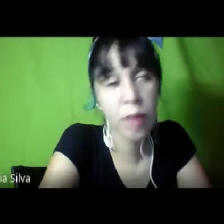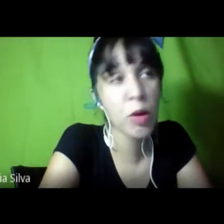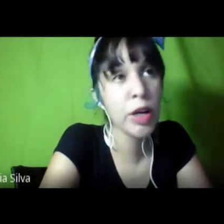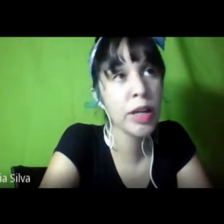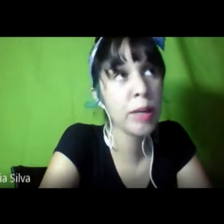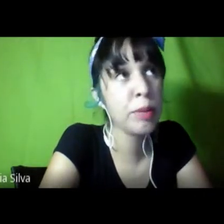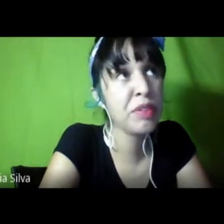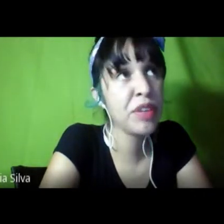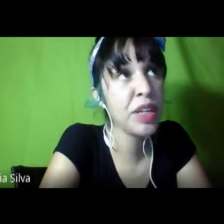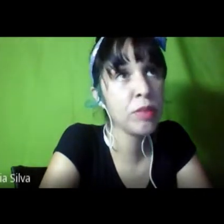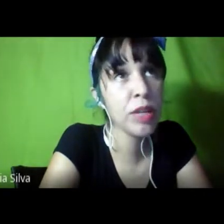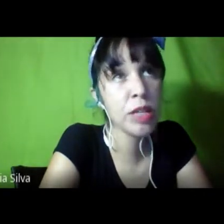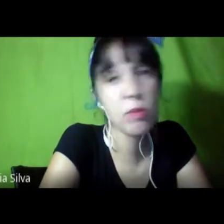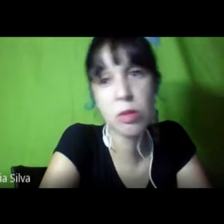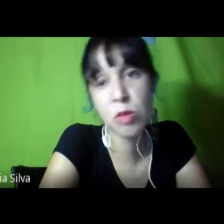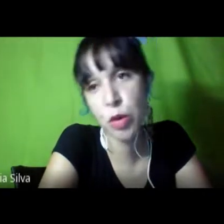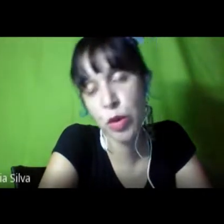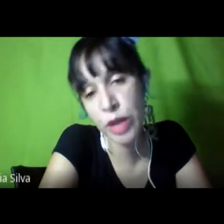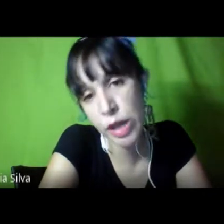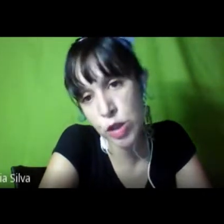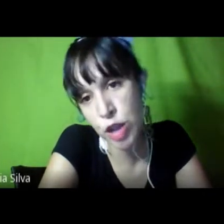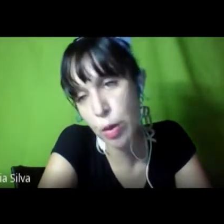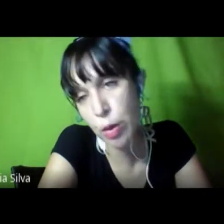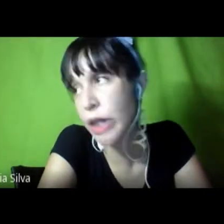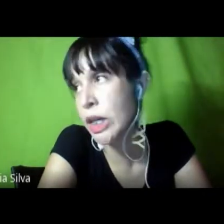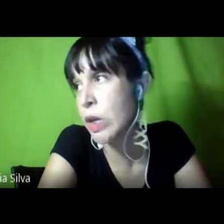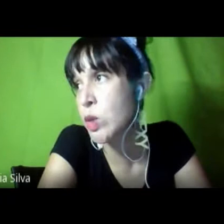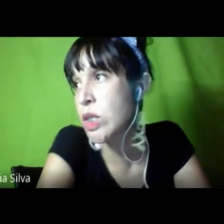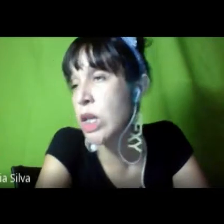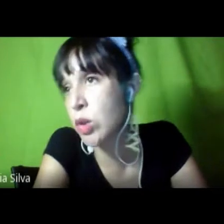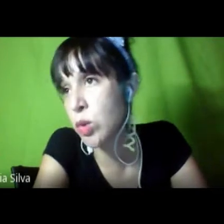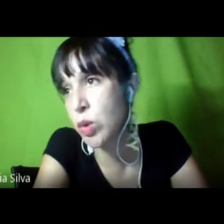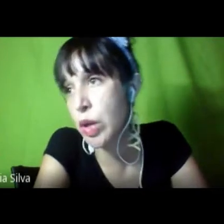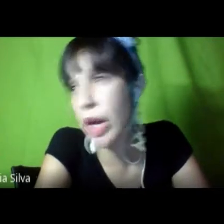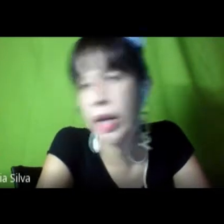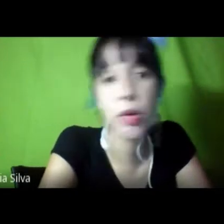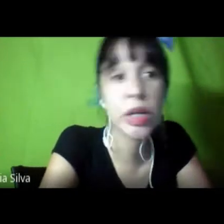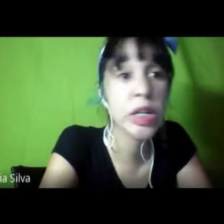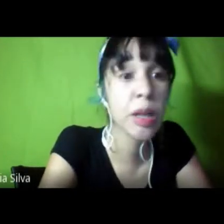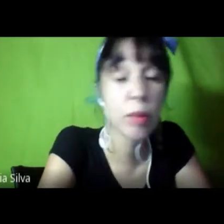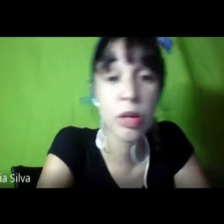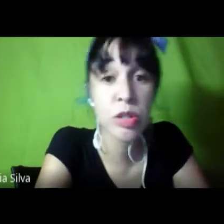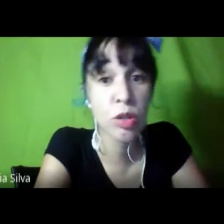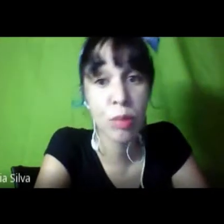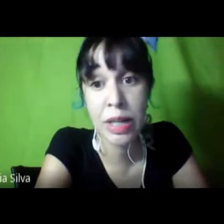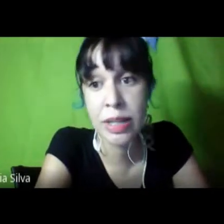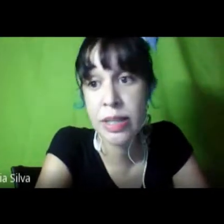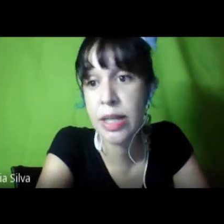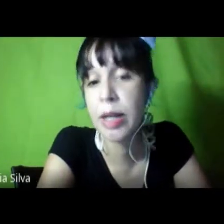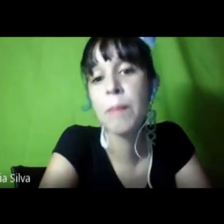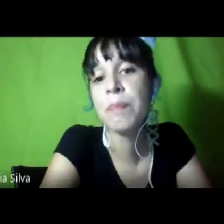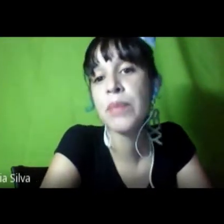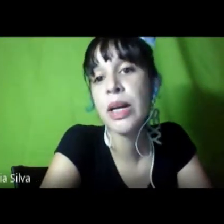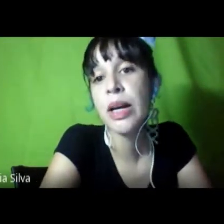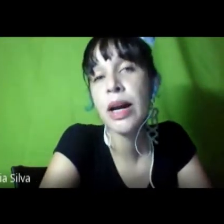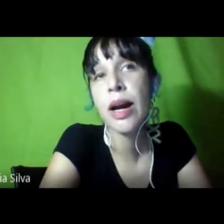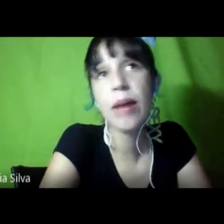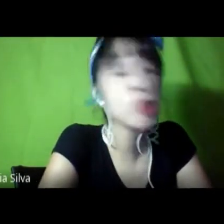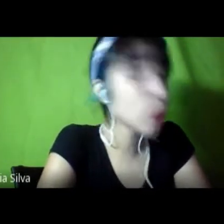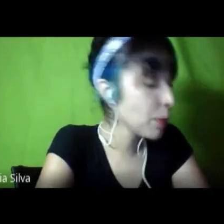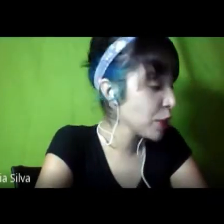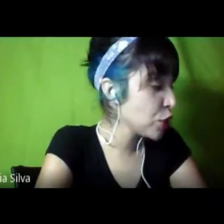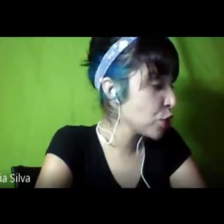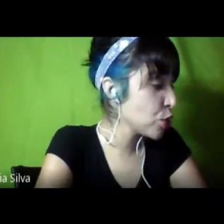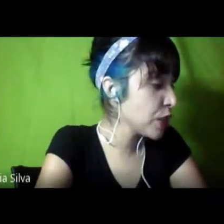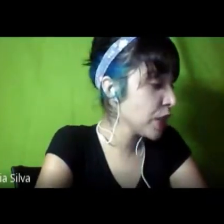né? Quem mora aqui na periferia não tem as mesmas oportunidades que quem mora lá no centro, né? Aqui em Goiânia, quem mora no setor marista.